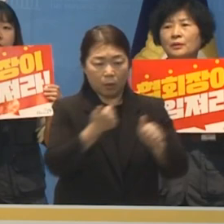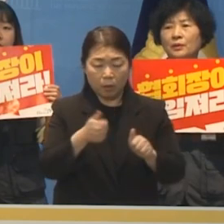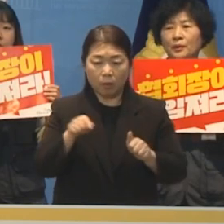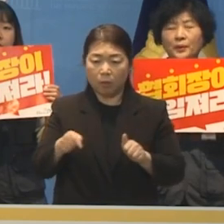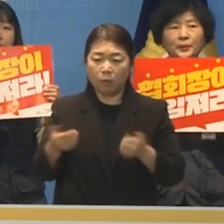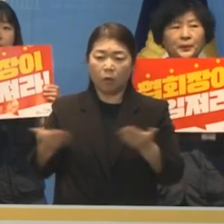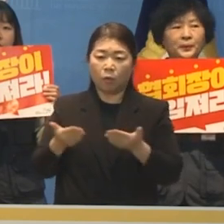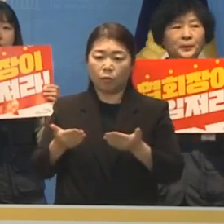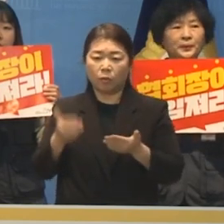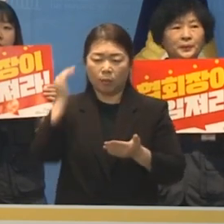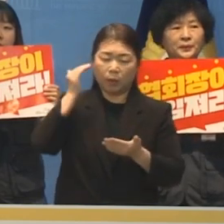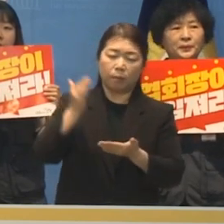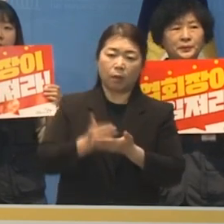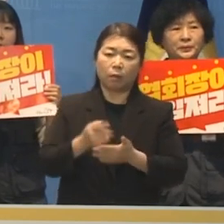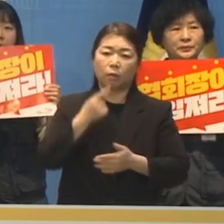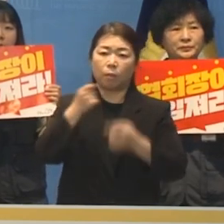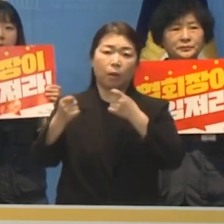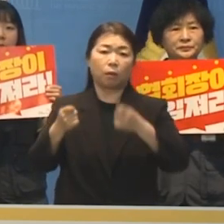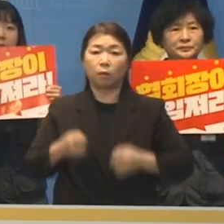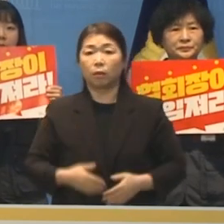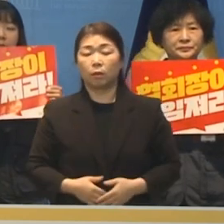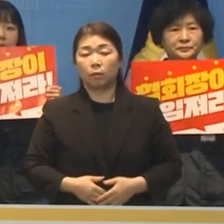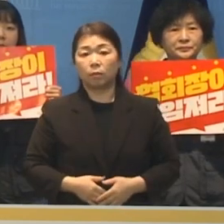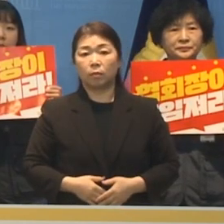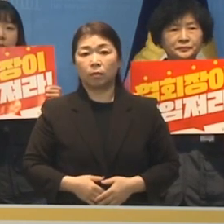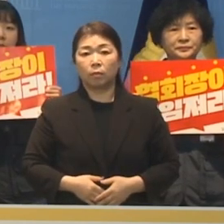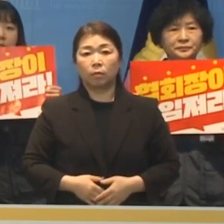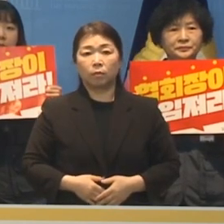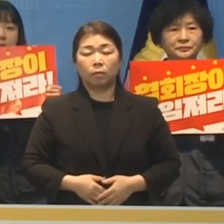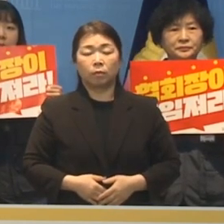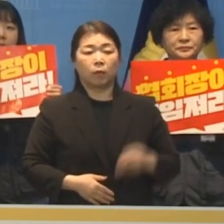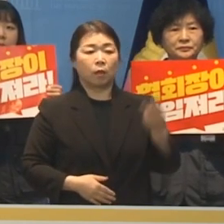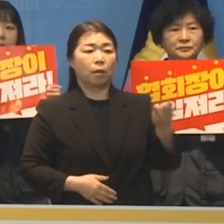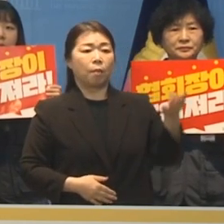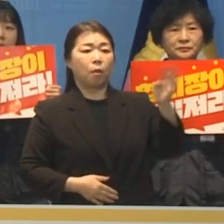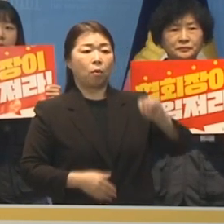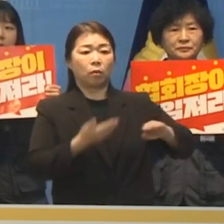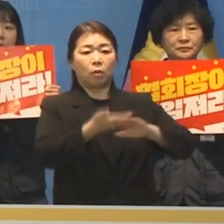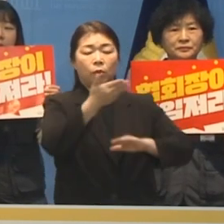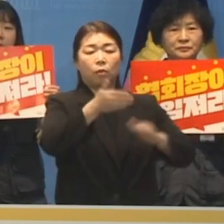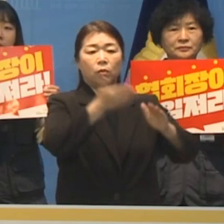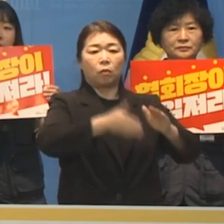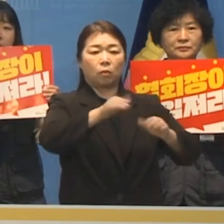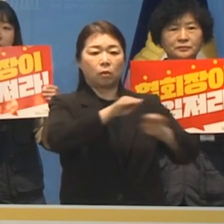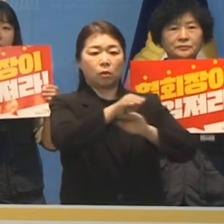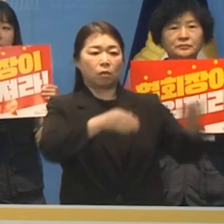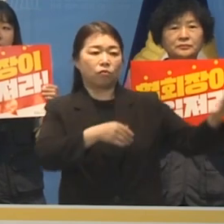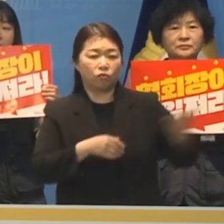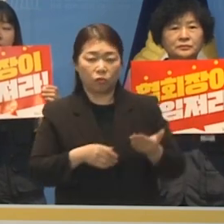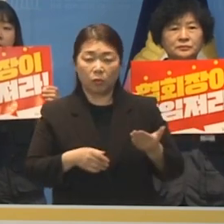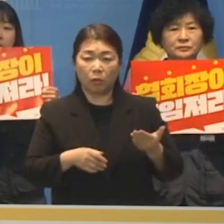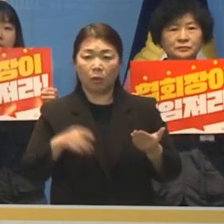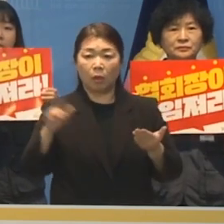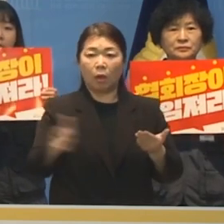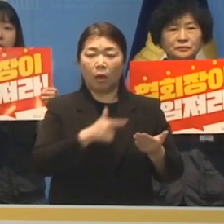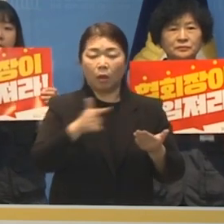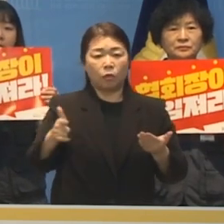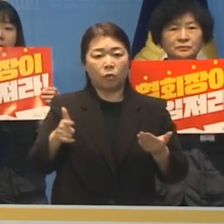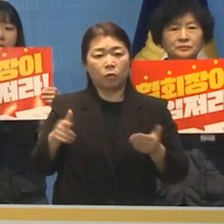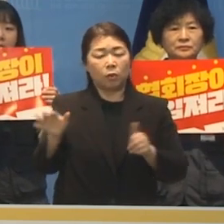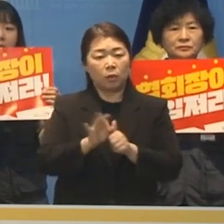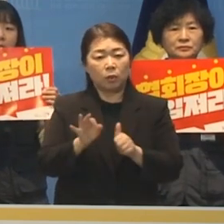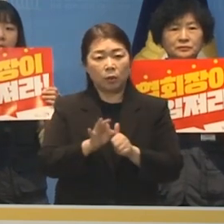있습니다. 3억이 넘는 관용차를 제공받고 있고, 하루 일당 못해도 20만 원이 넘는